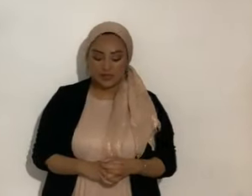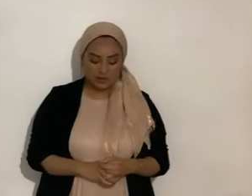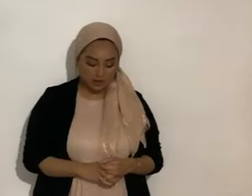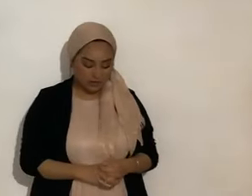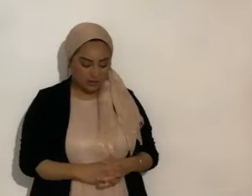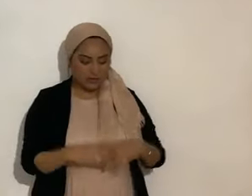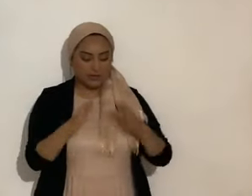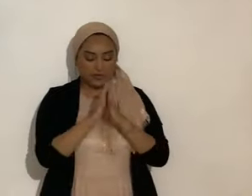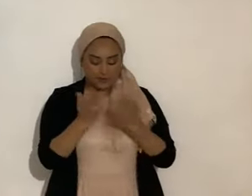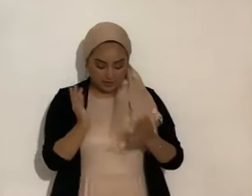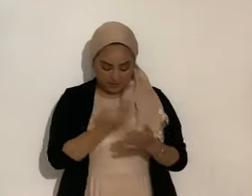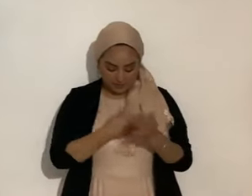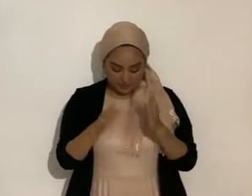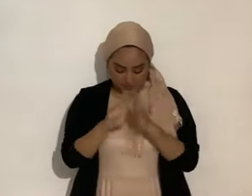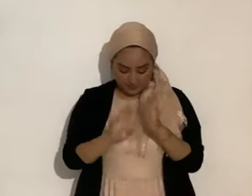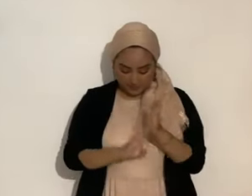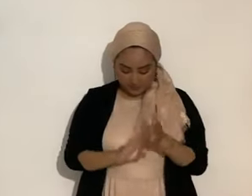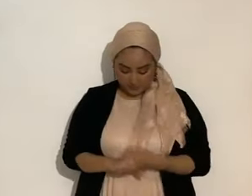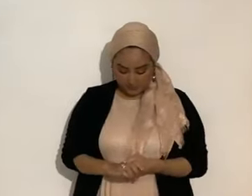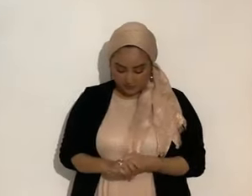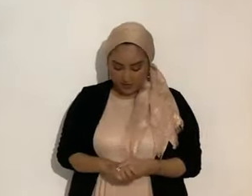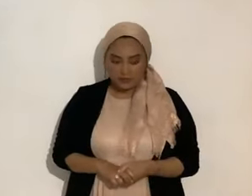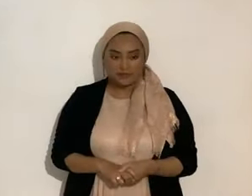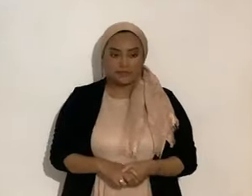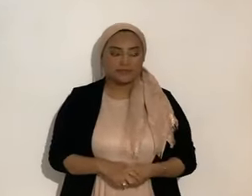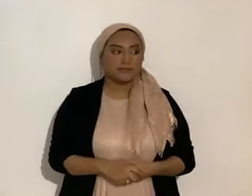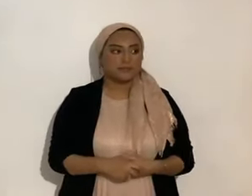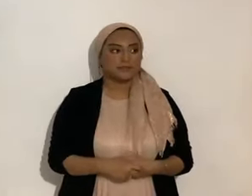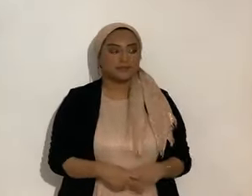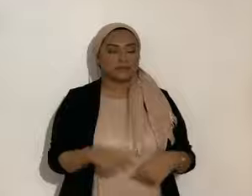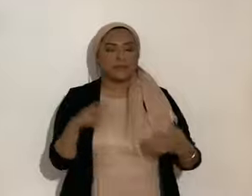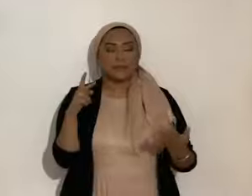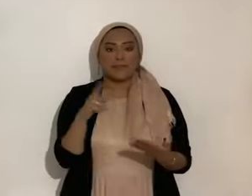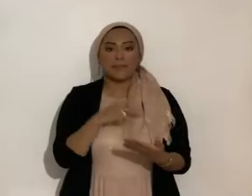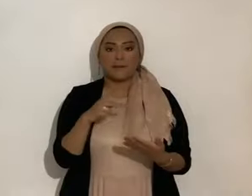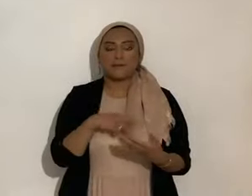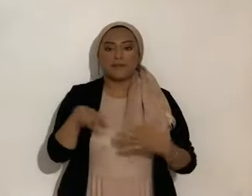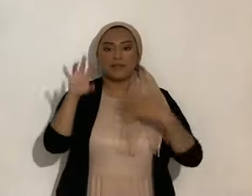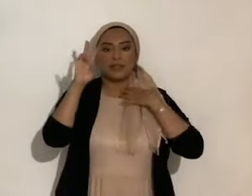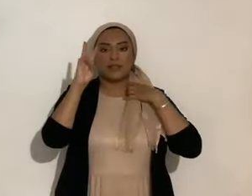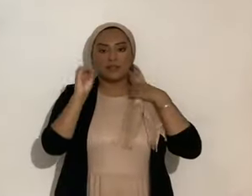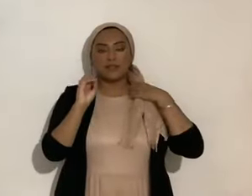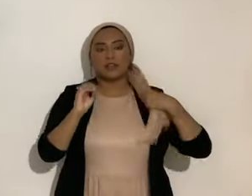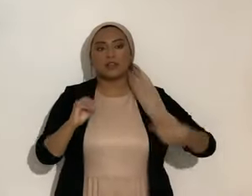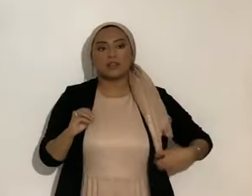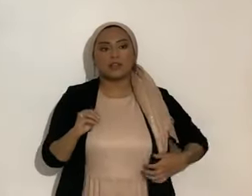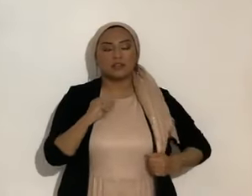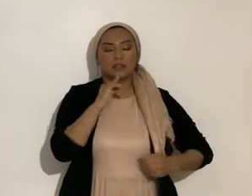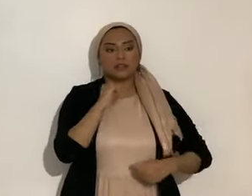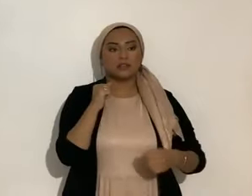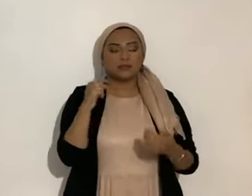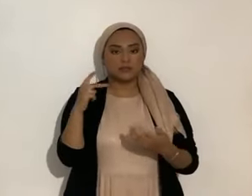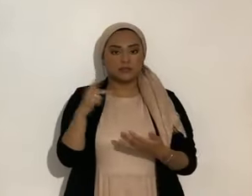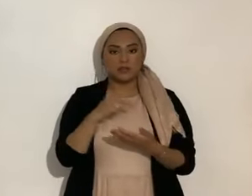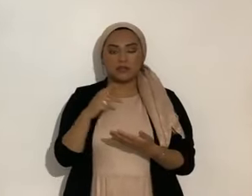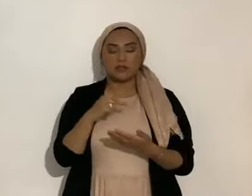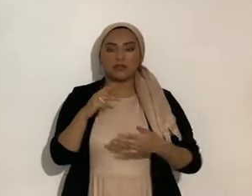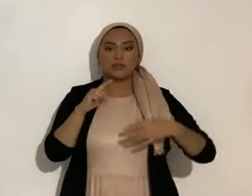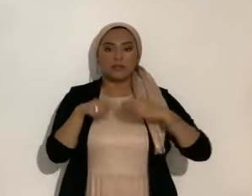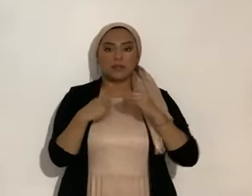Vamos a abrir nuestra Biblia, amados Sahim, en el Salmo 70. Es un salmo